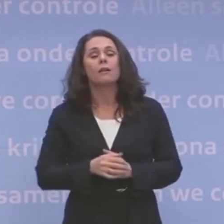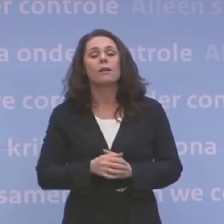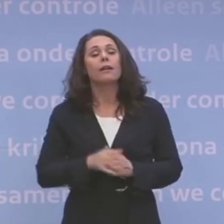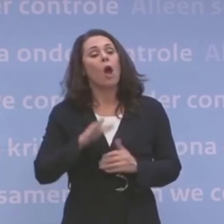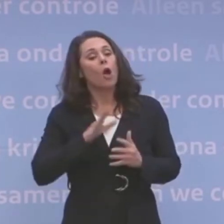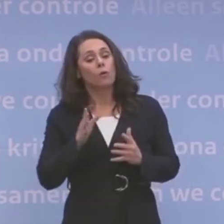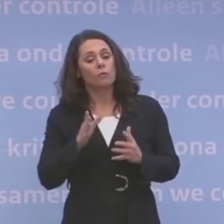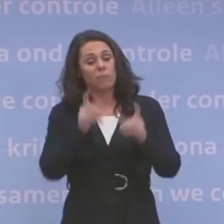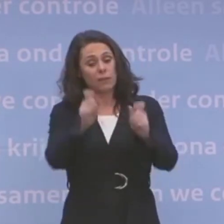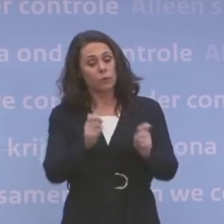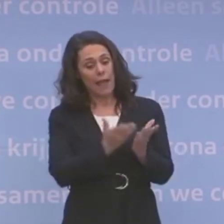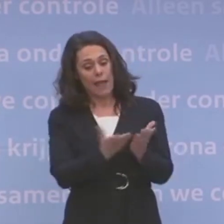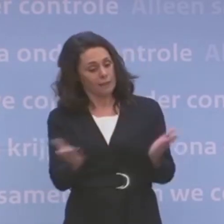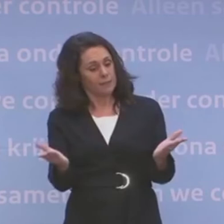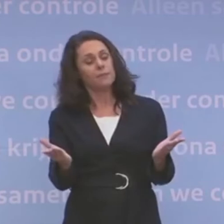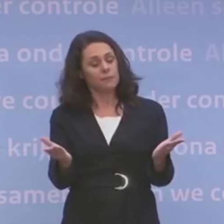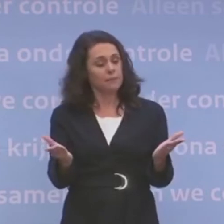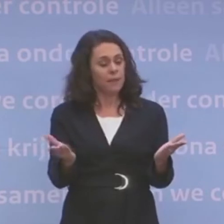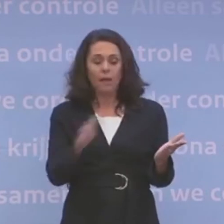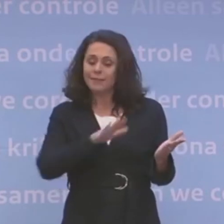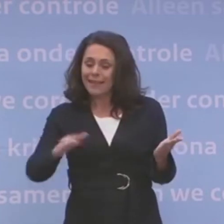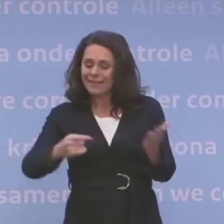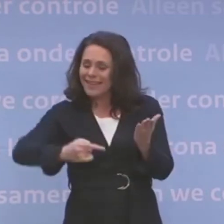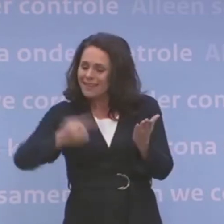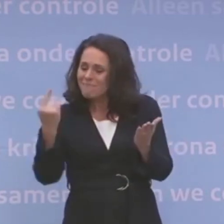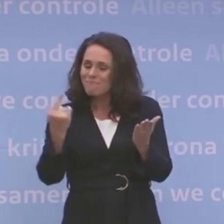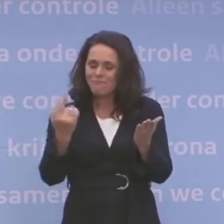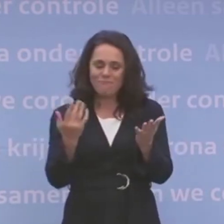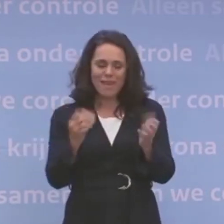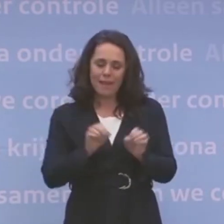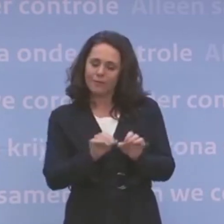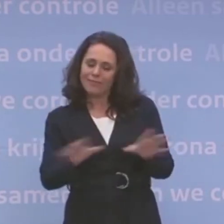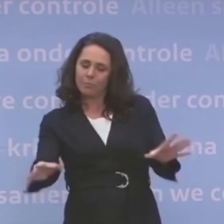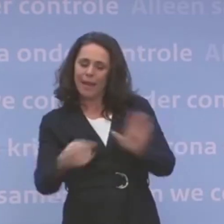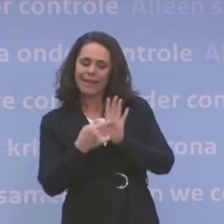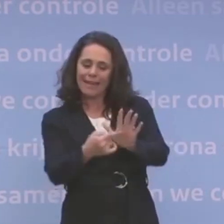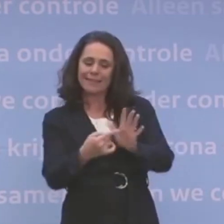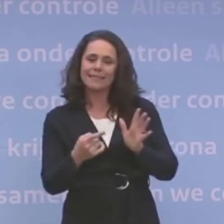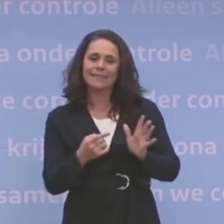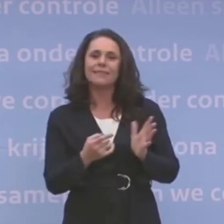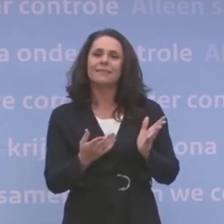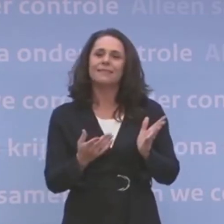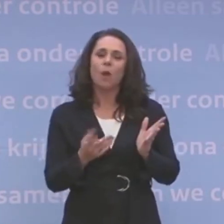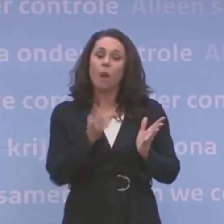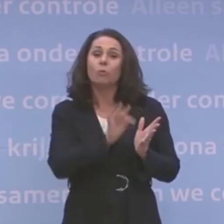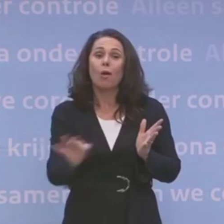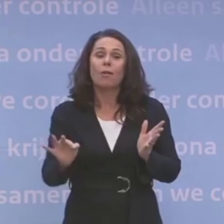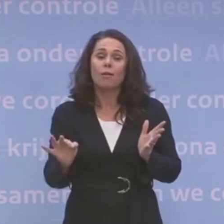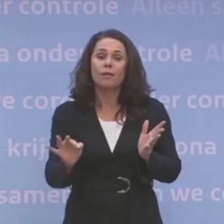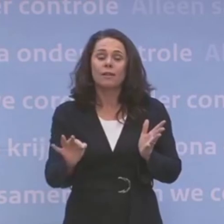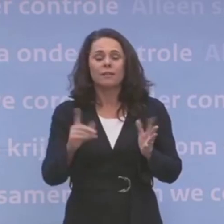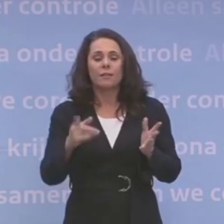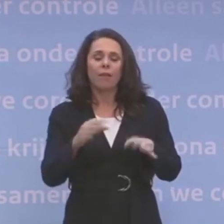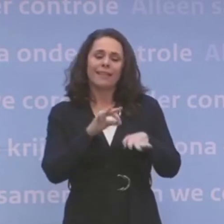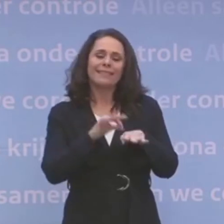als kinderen toch wat meer verspreiding zouden laten zien van het virus in de situatie van naar school gaan, dat de ziektebeelden dan mild